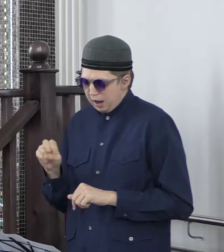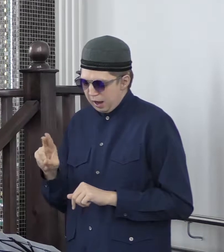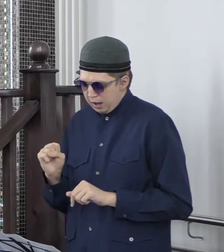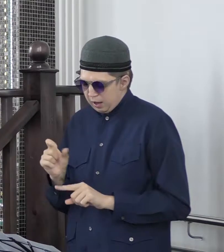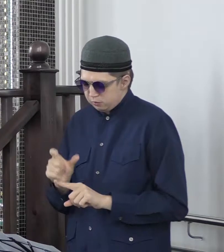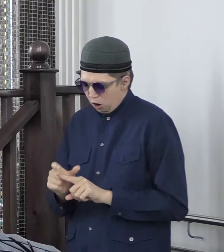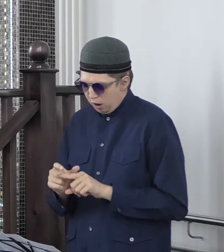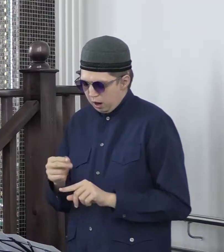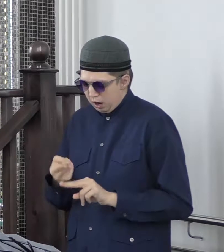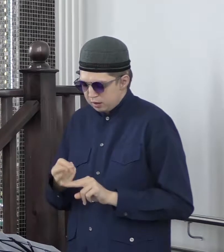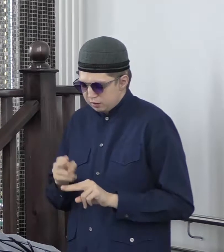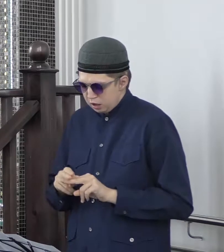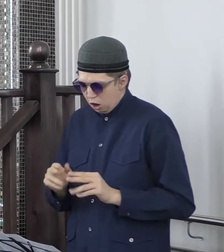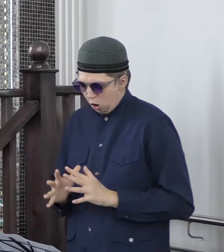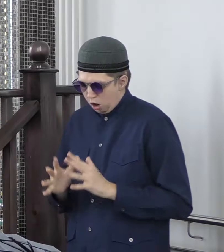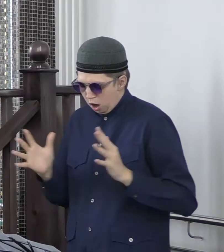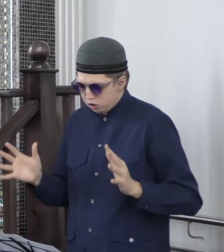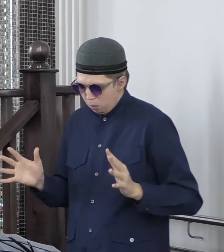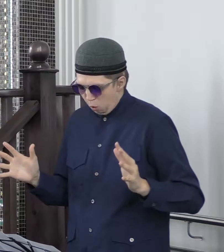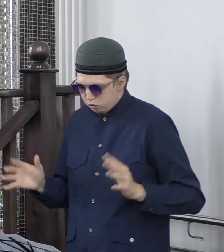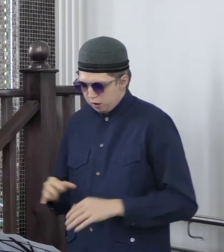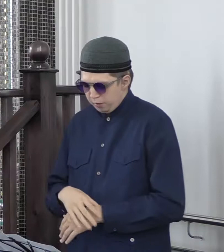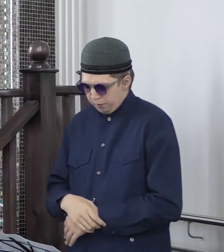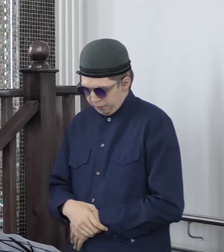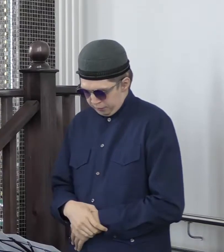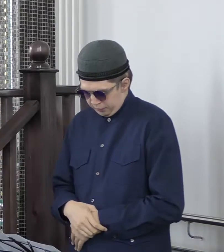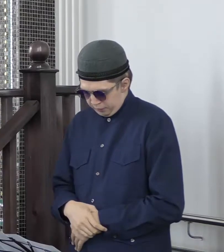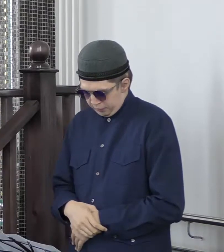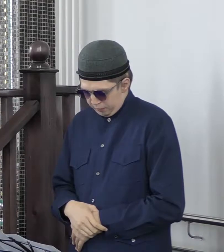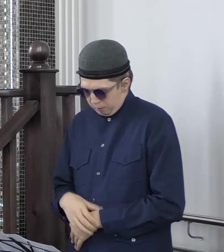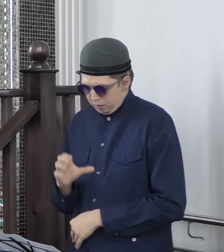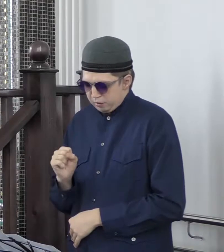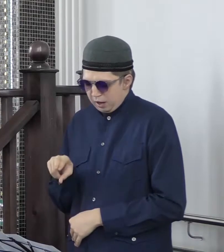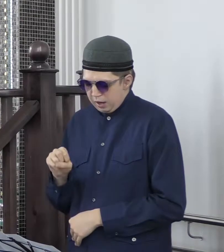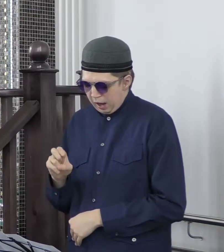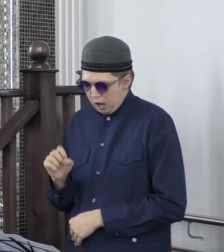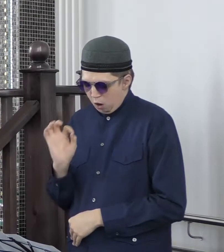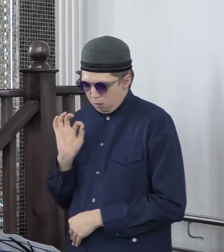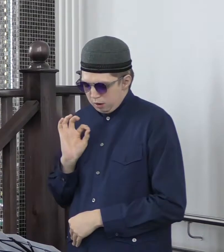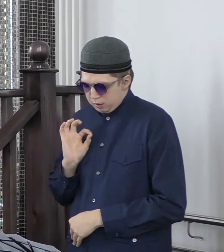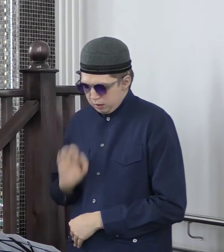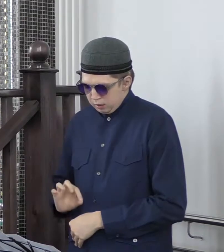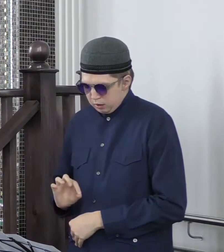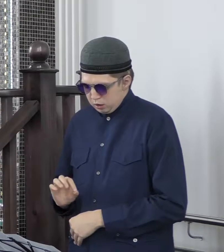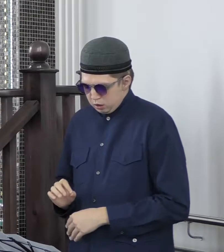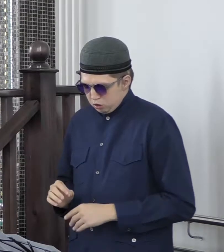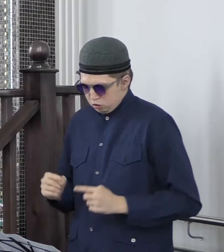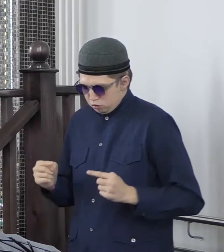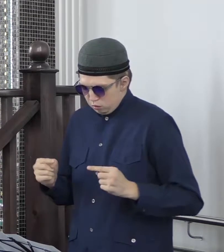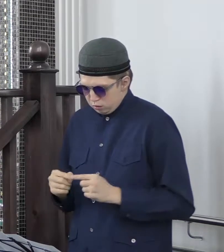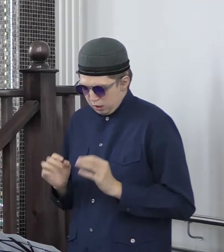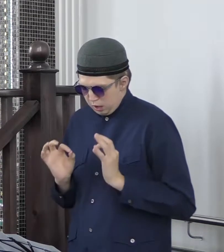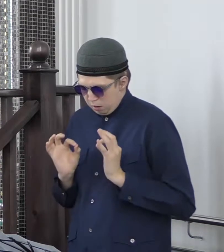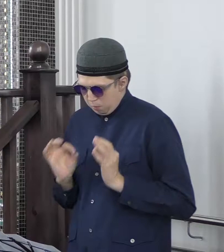meşidimizin, medreselerimizin, muhtaçlarımızın devamı için veren hayır sadakatlerine Allah Teala kabullardan kılsın. İki